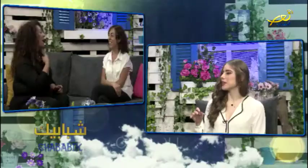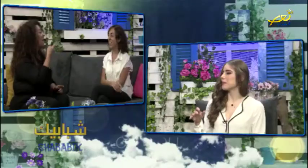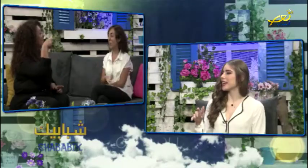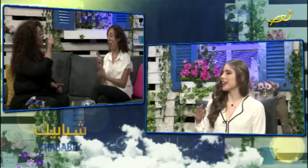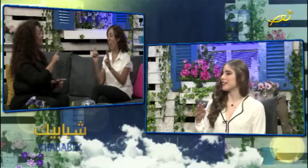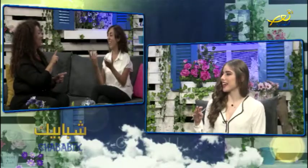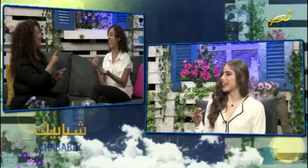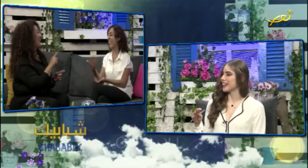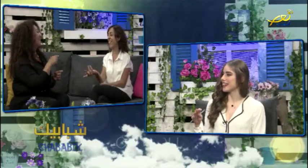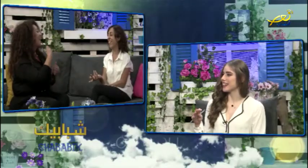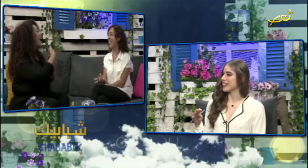اليوم بكلمة أخيرة